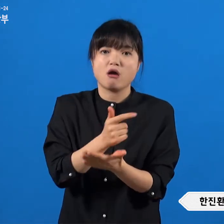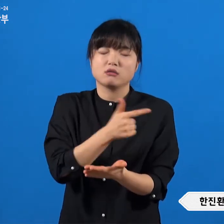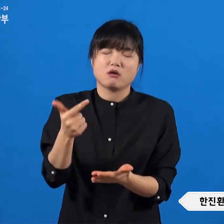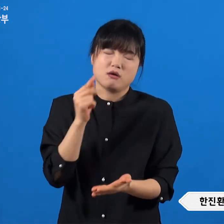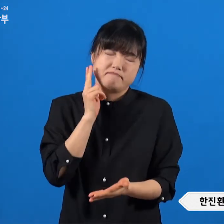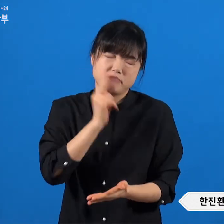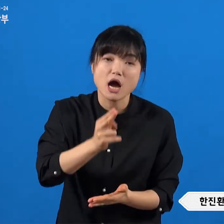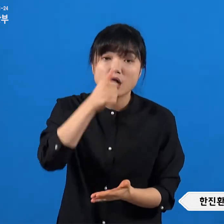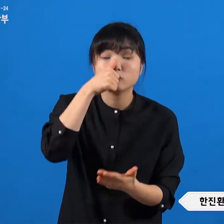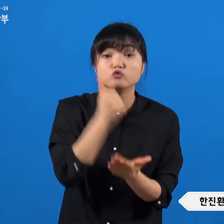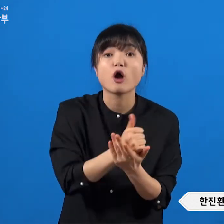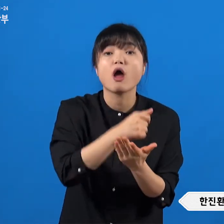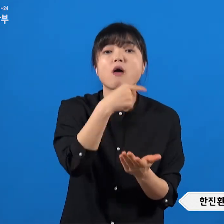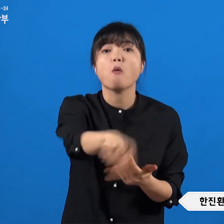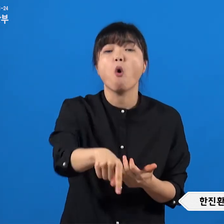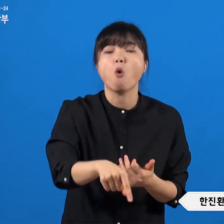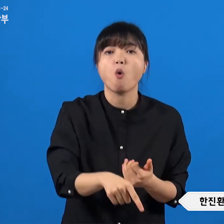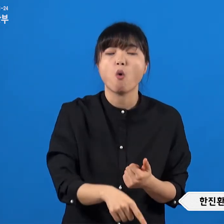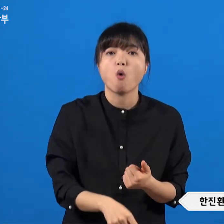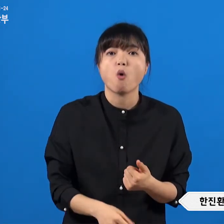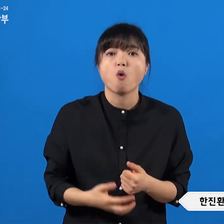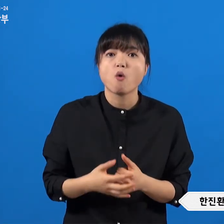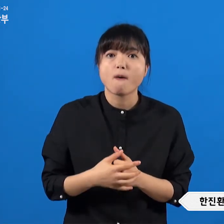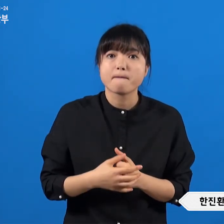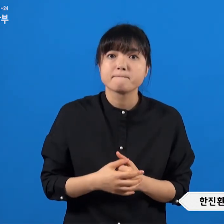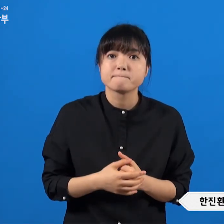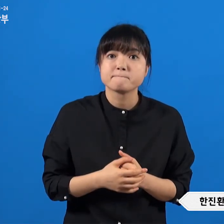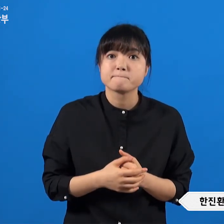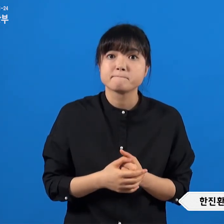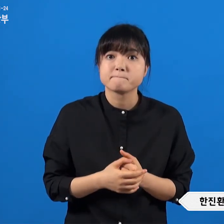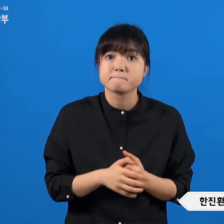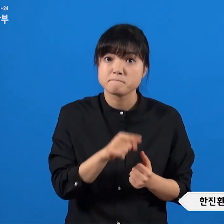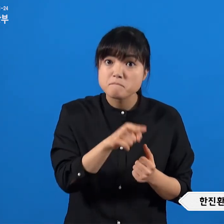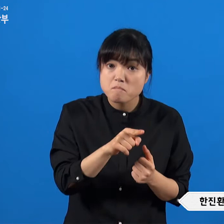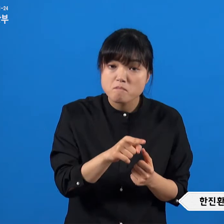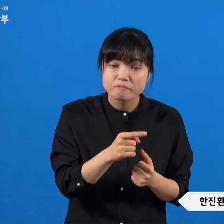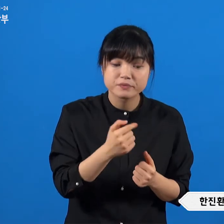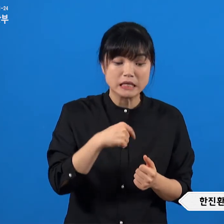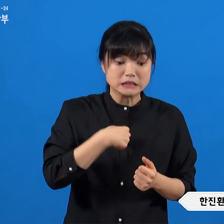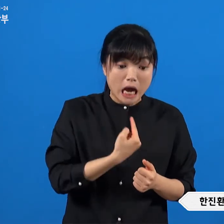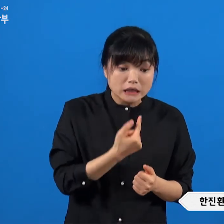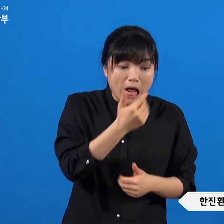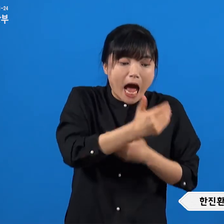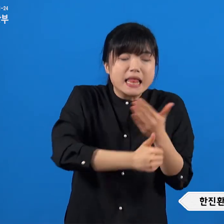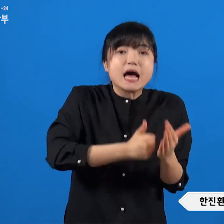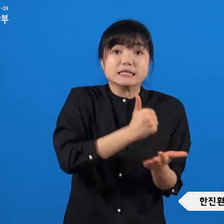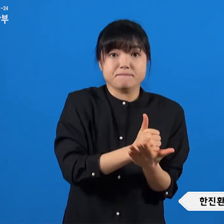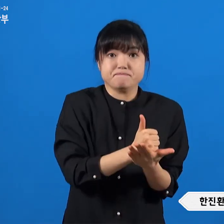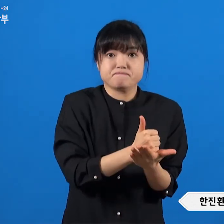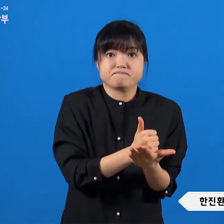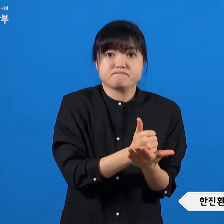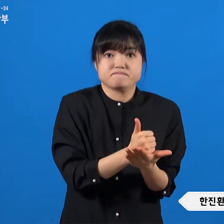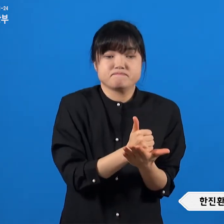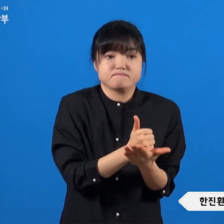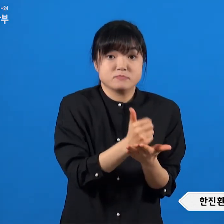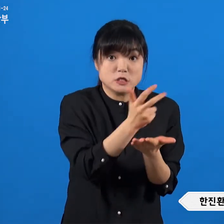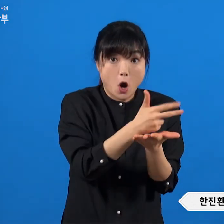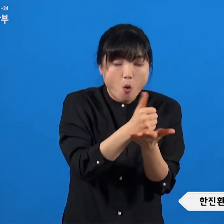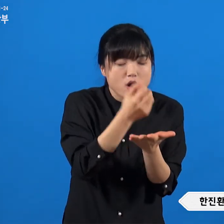심각한 죄, 드러나지 않는 죄가 있었는데 그것은 자기들의 하나님 여호와를 잊어버리고